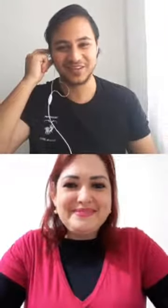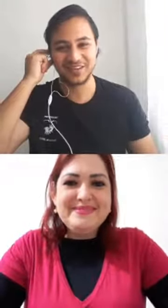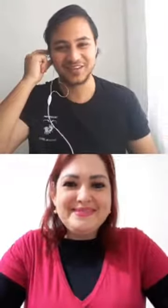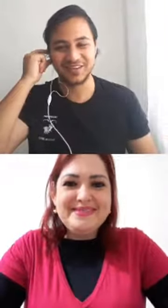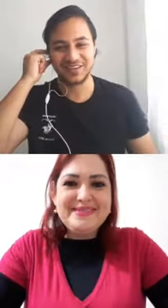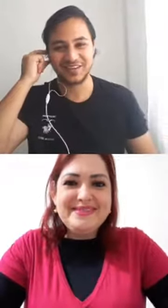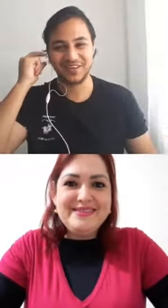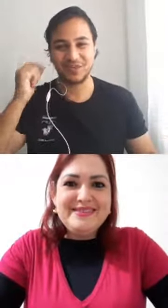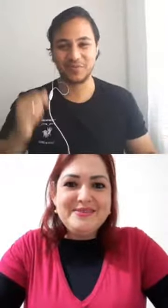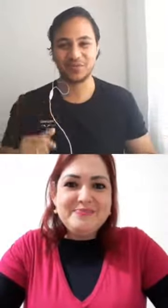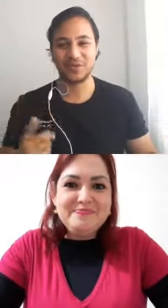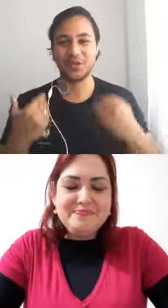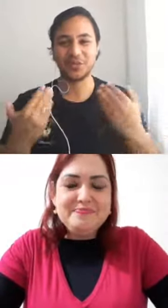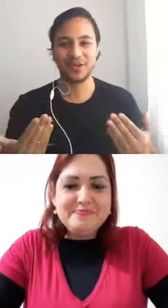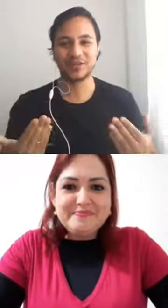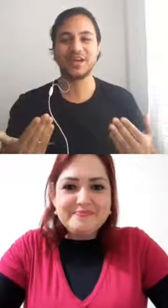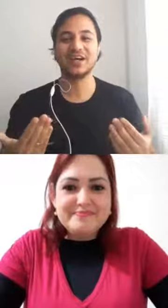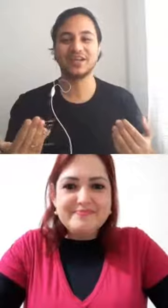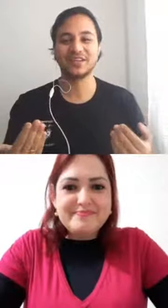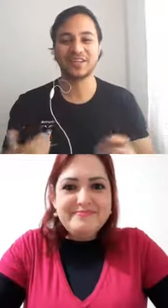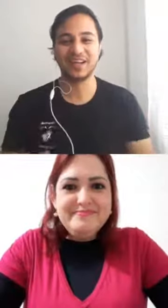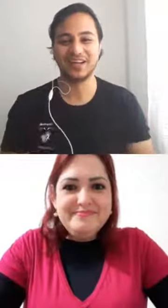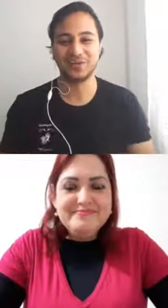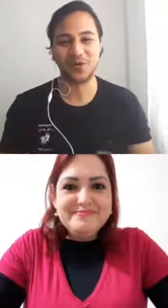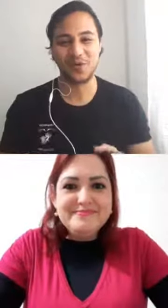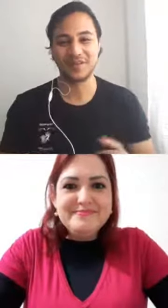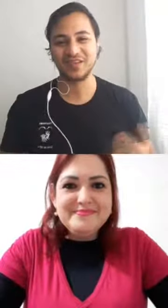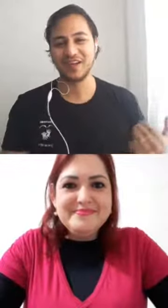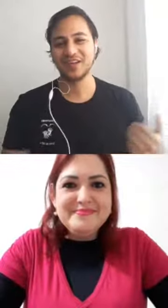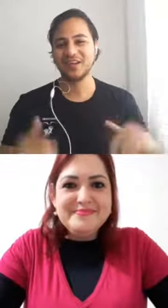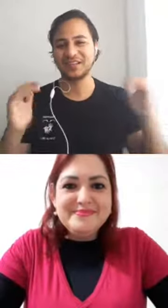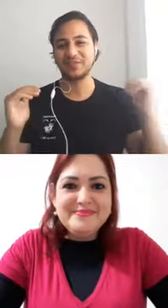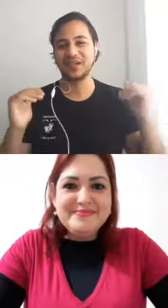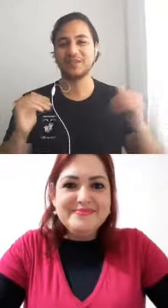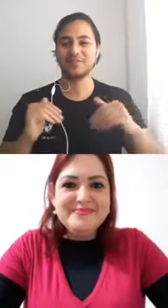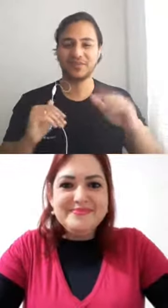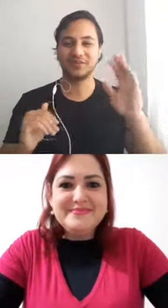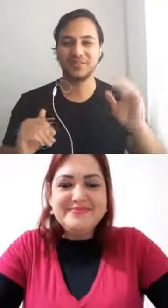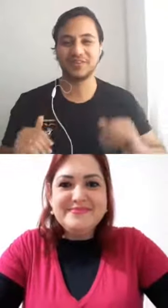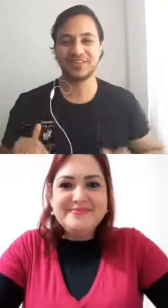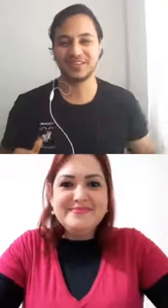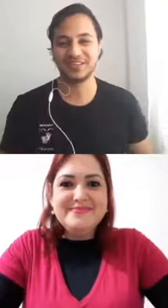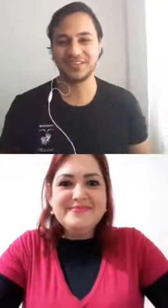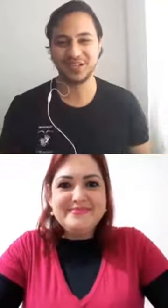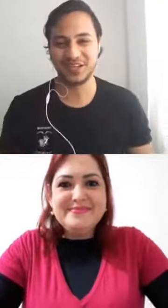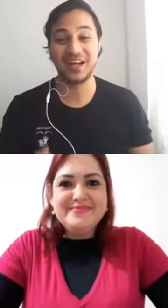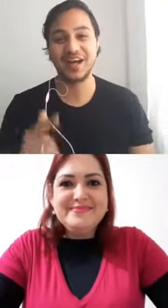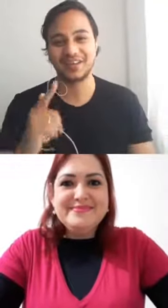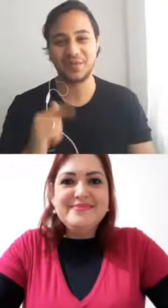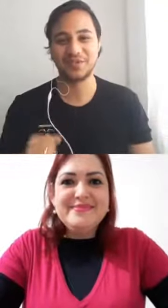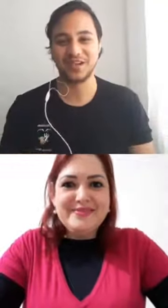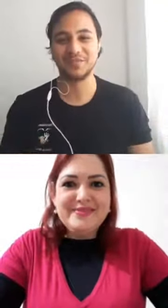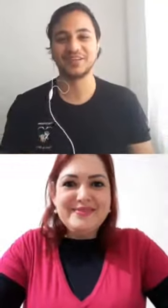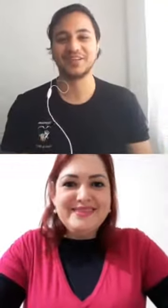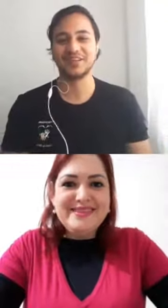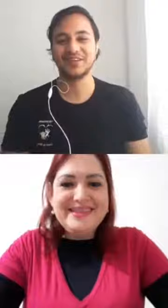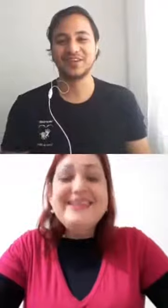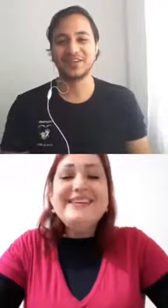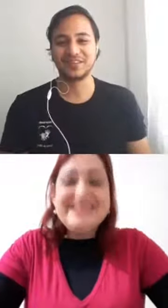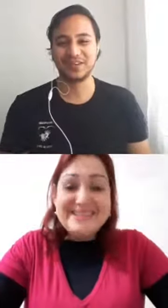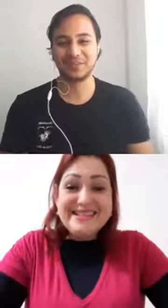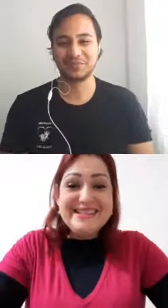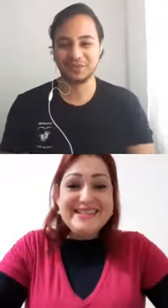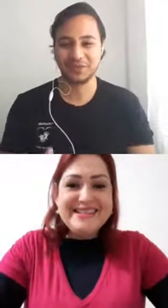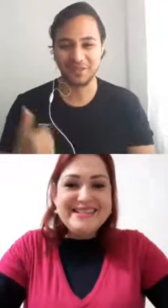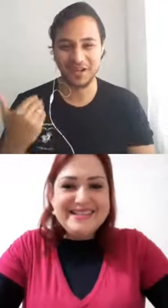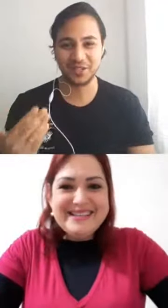profissão. Né? Você é uma pessoa que eu admiro na nossa área, né? Quando eu comecei, nem sabia Libras, eu conhecia a Janaína, intérprete de Libras, né? Então, você